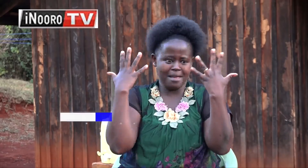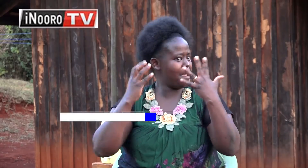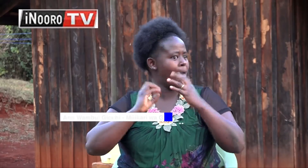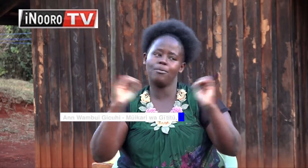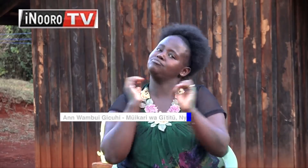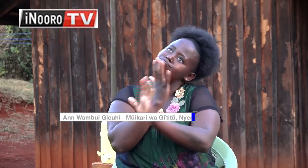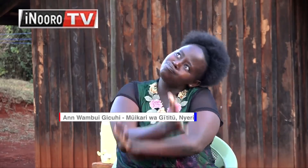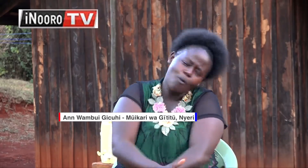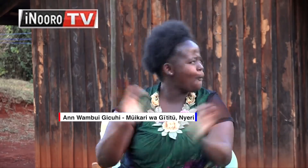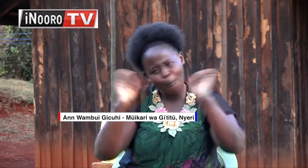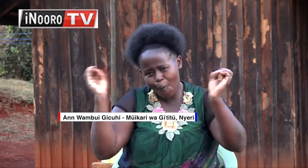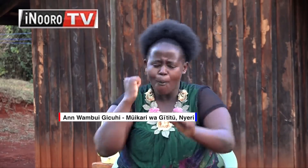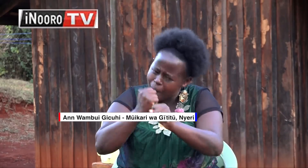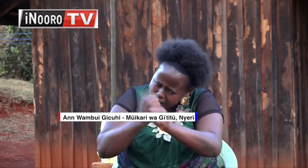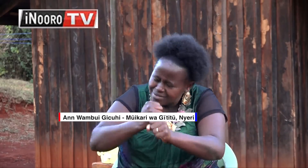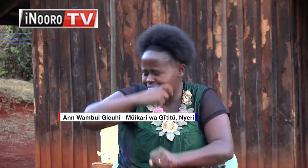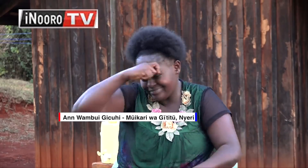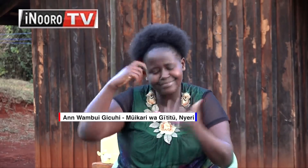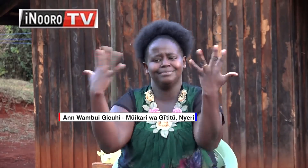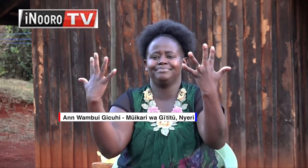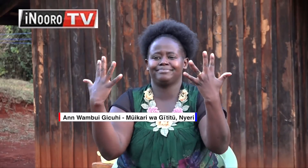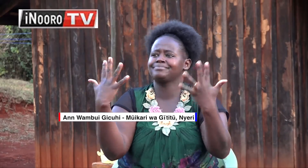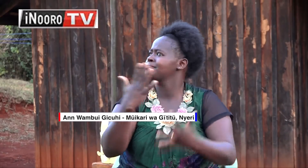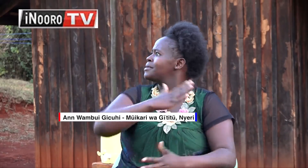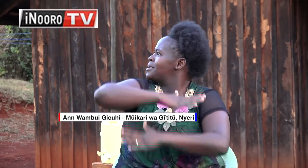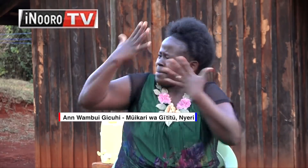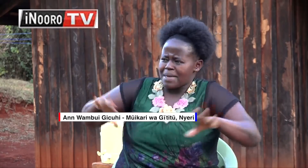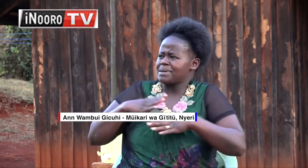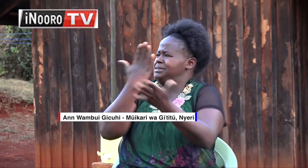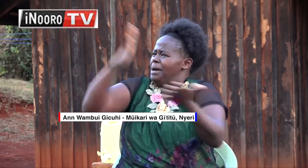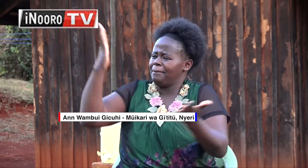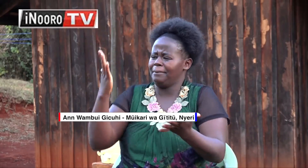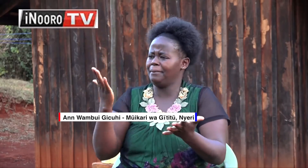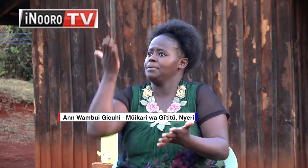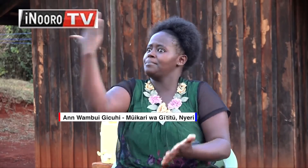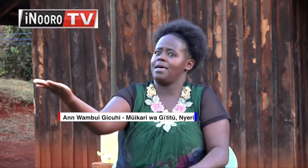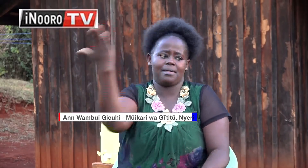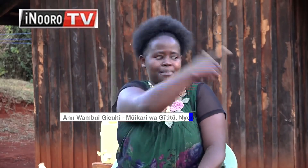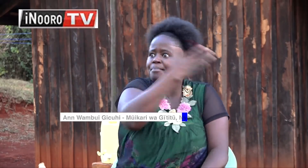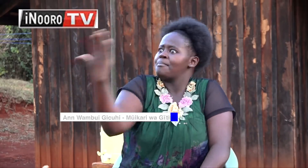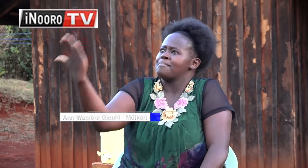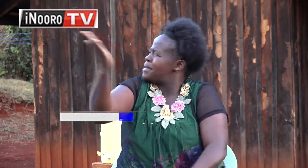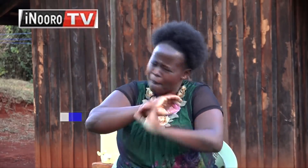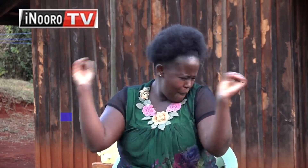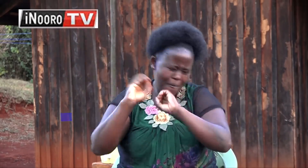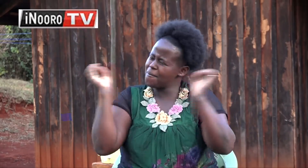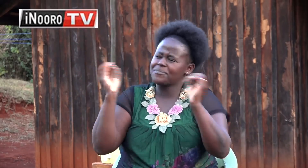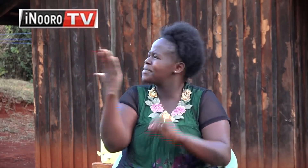nake onake ni arutaga wira tondu ena moko no ohoro wa guthie